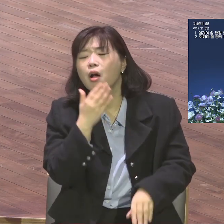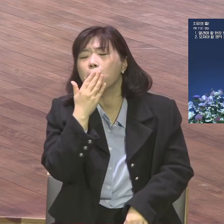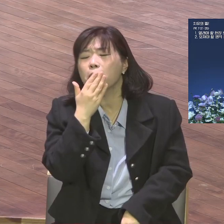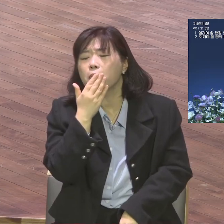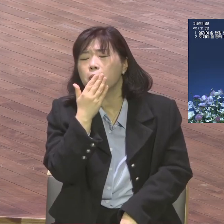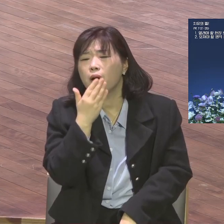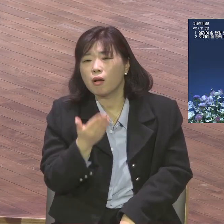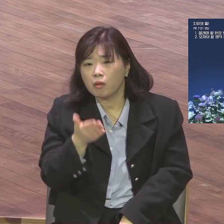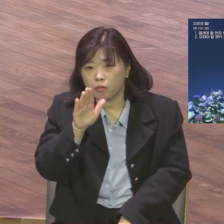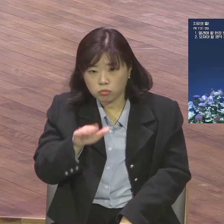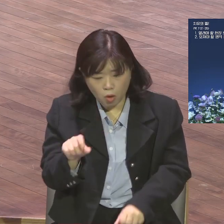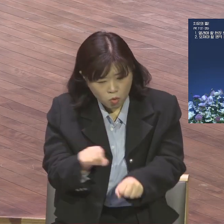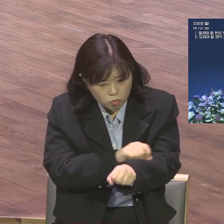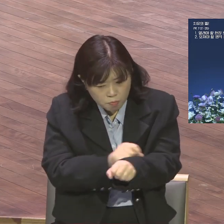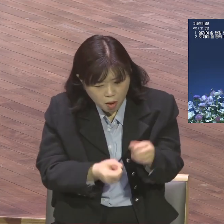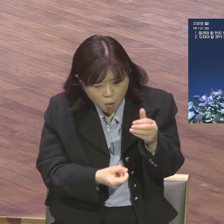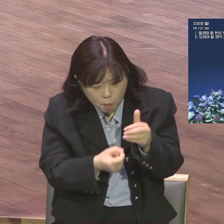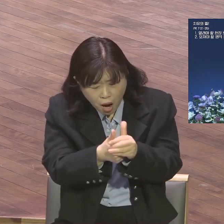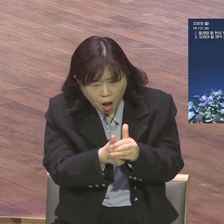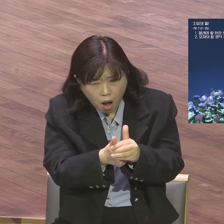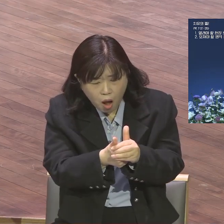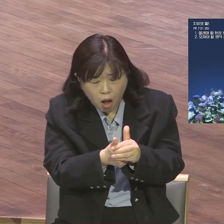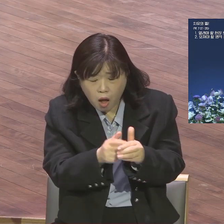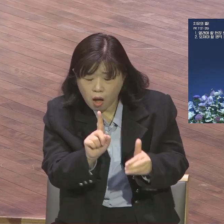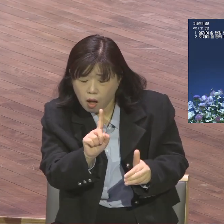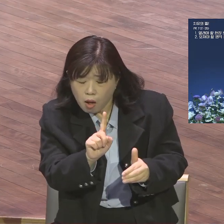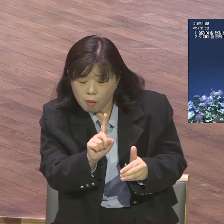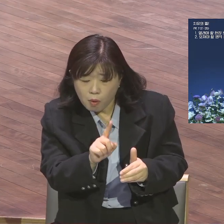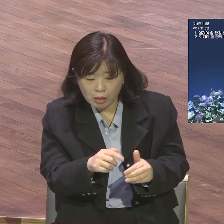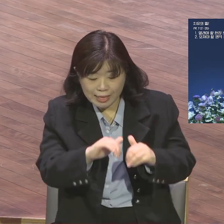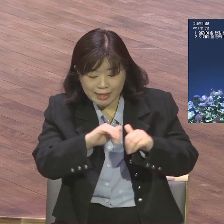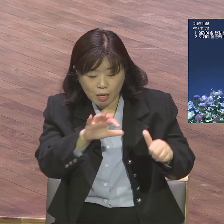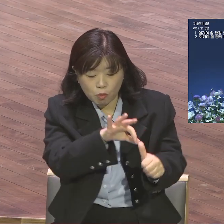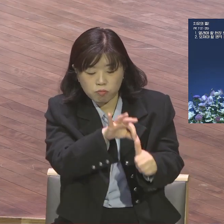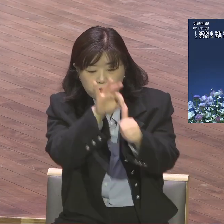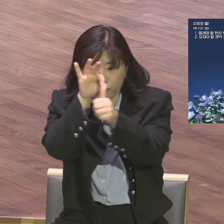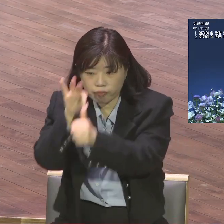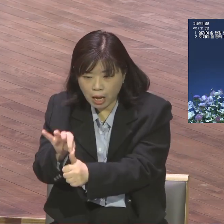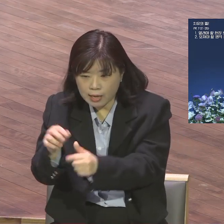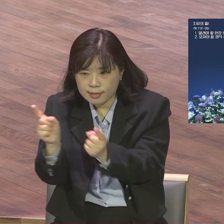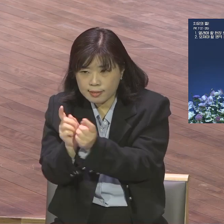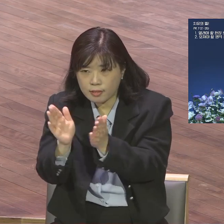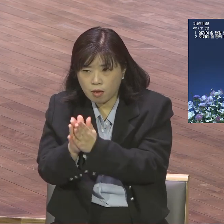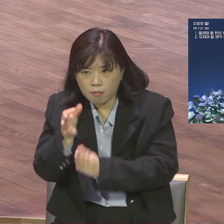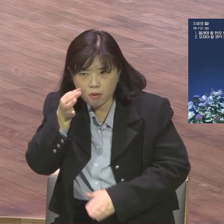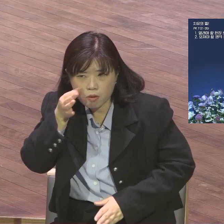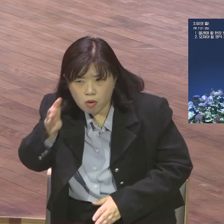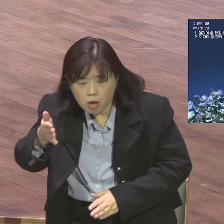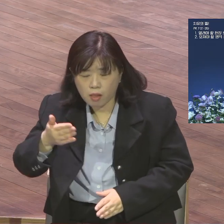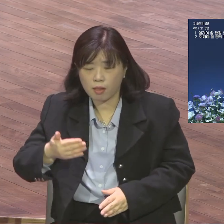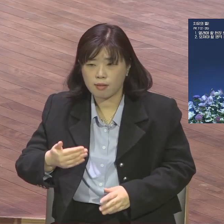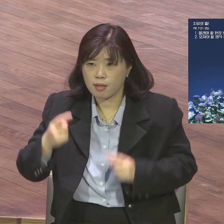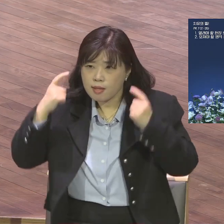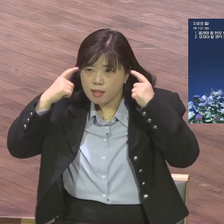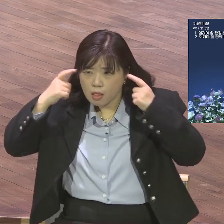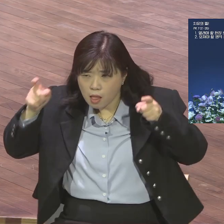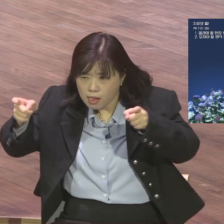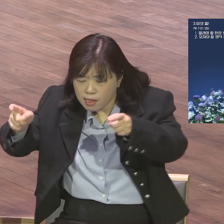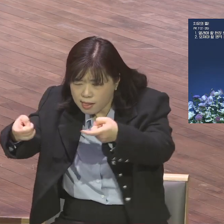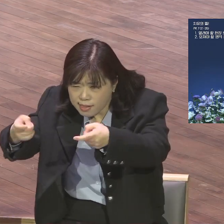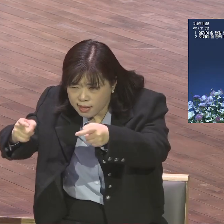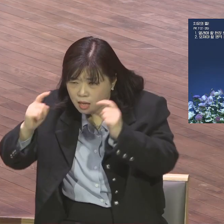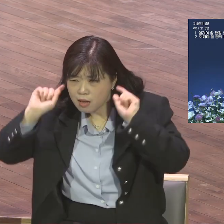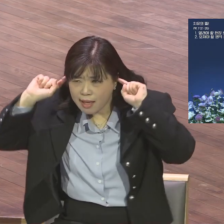따로 불렀어. 손에 양귀에 손가락을 넣고 침을 뱉어서 그 침으로 그